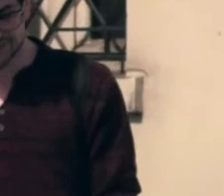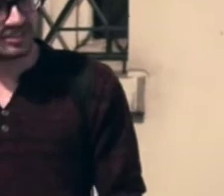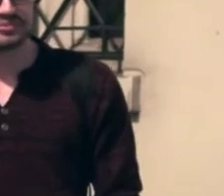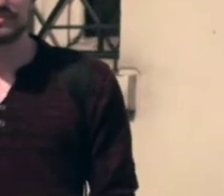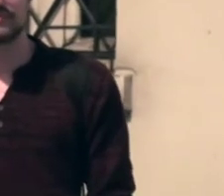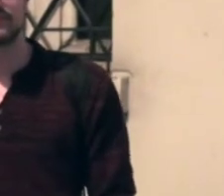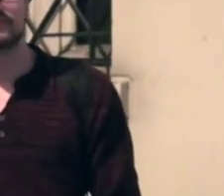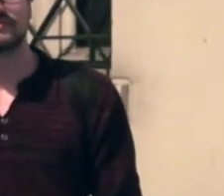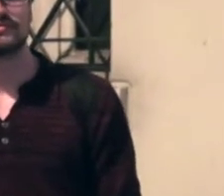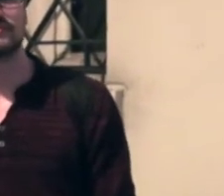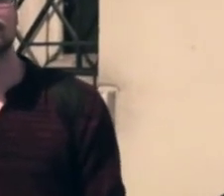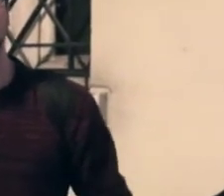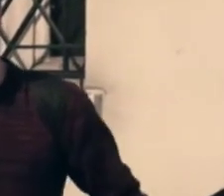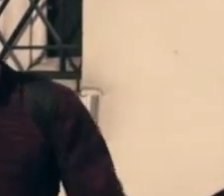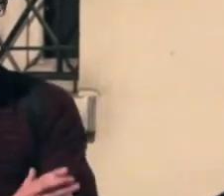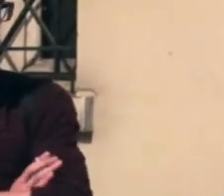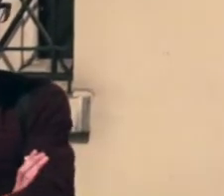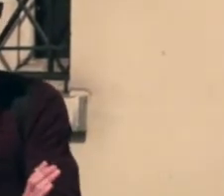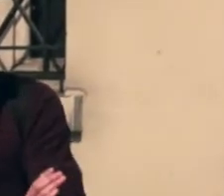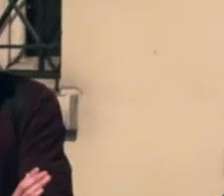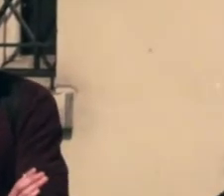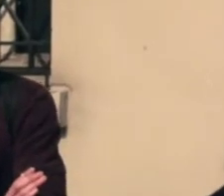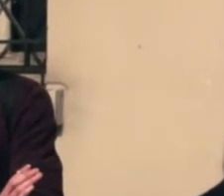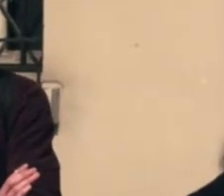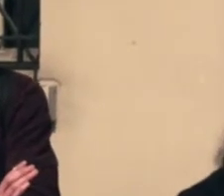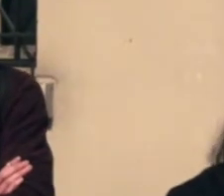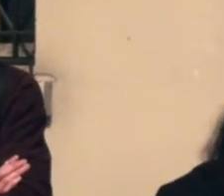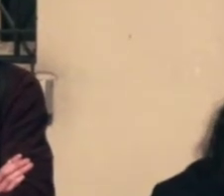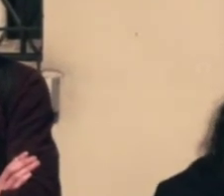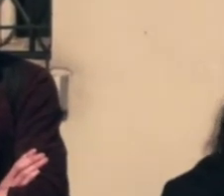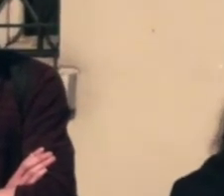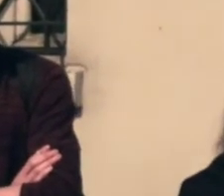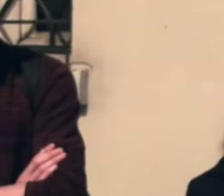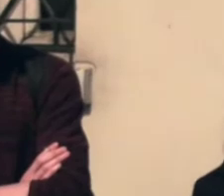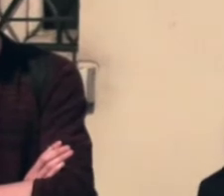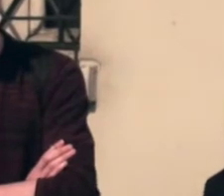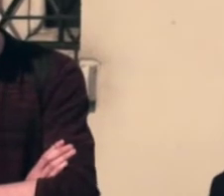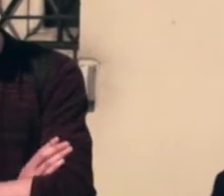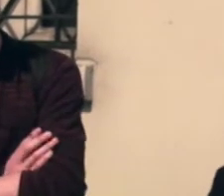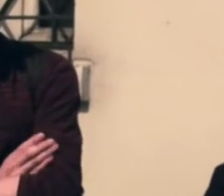imagination, le deuxième mot ce serait frisson et le troisième mot